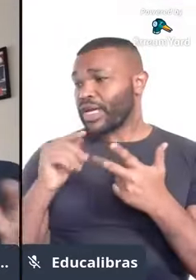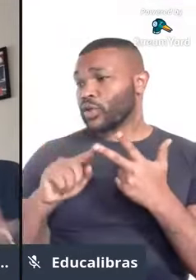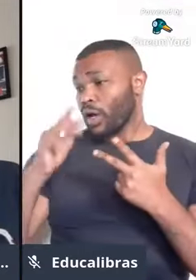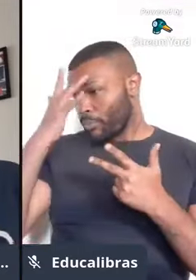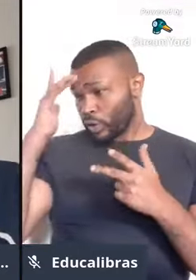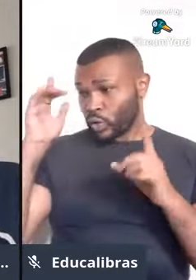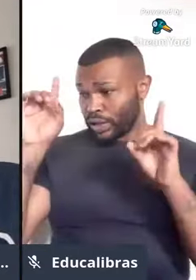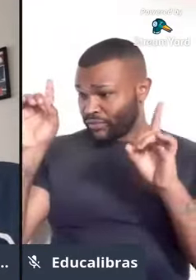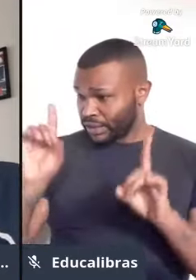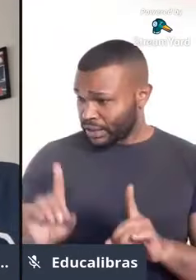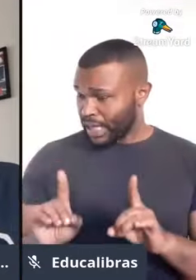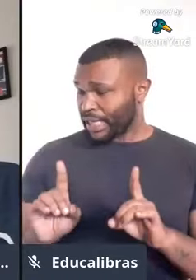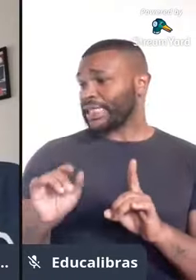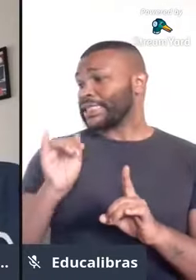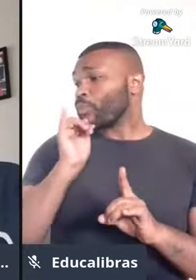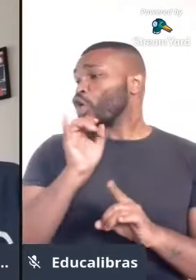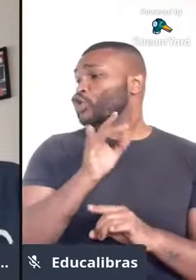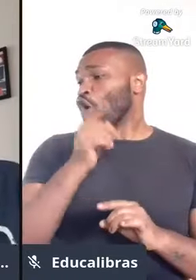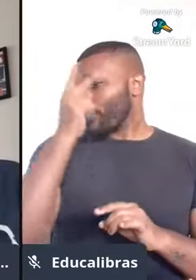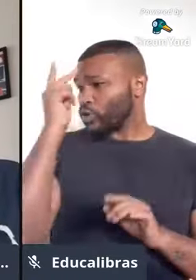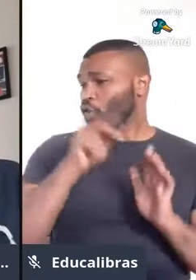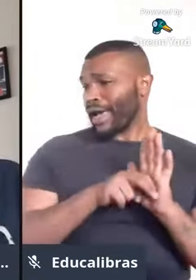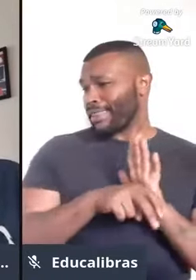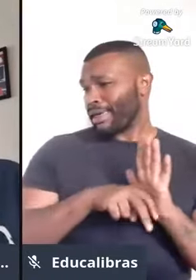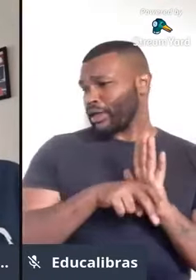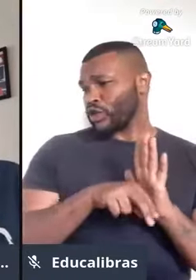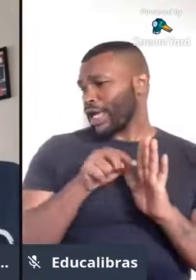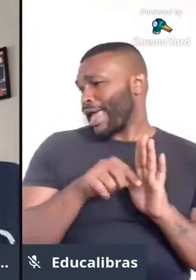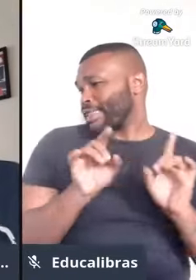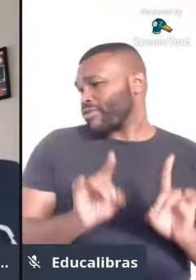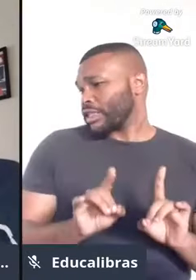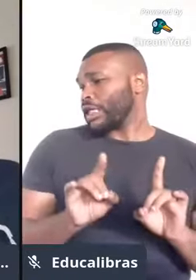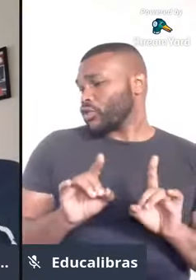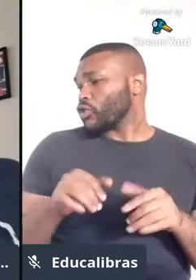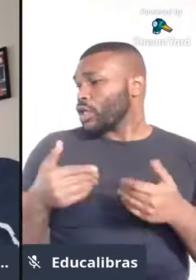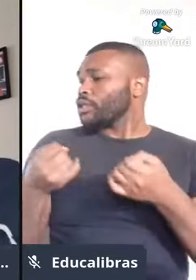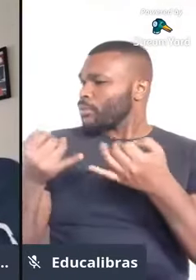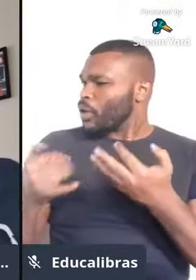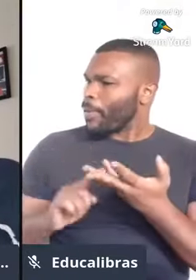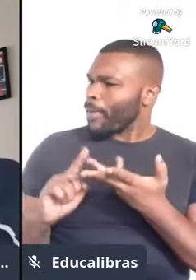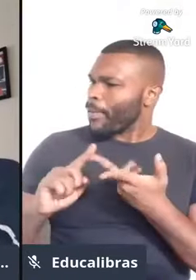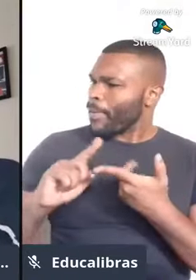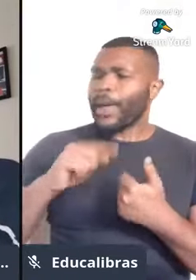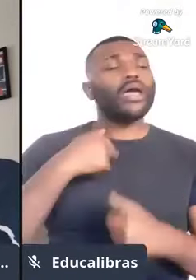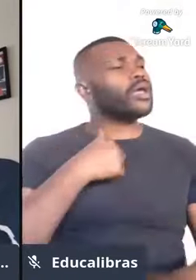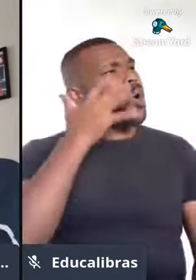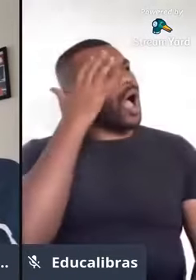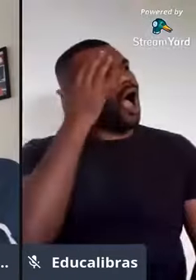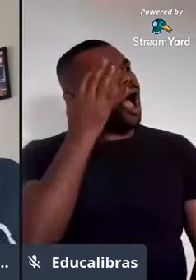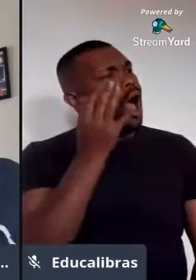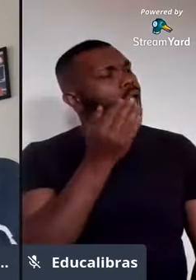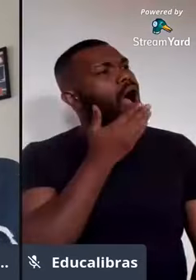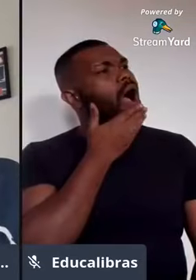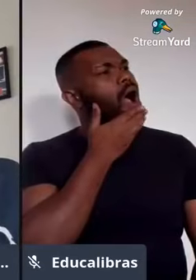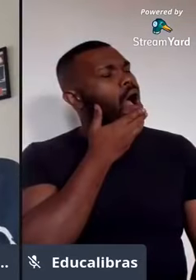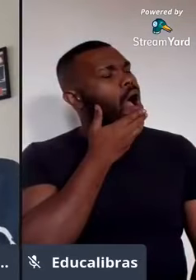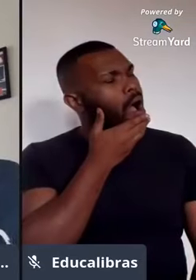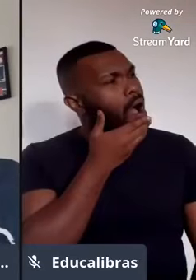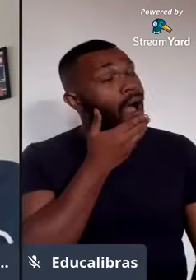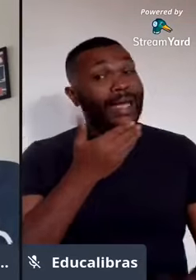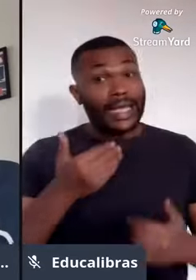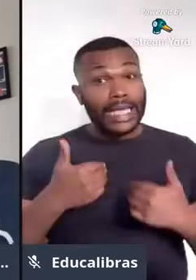tal, não é só o cadeirante. Tal. Eu comecei a compreender isso. Assim como eu tive dificuldade, eu tive a sorte